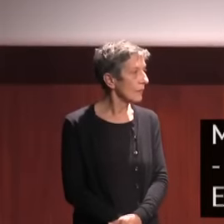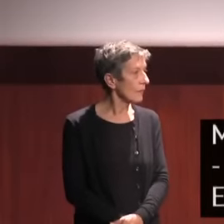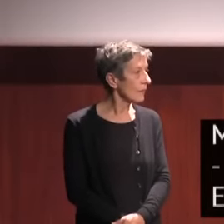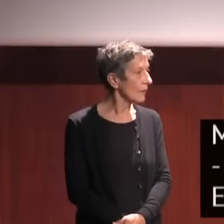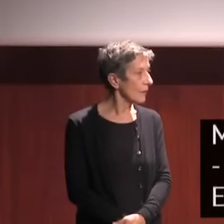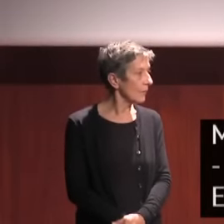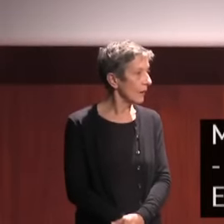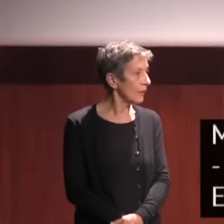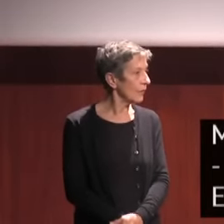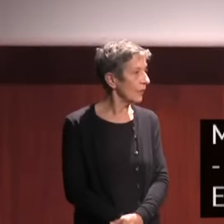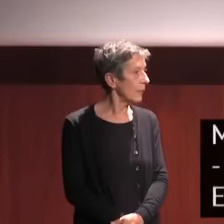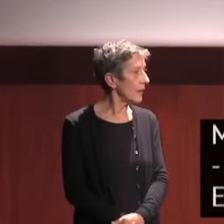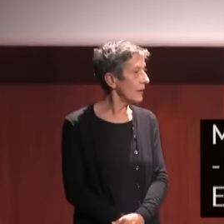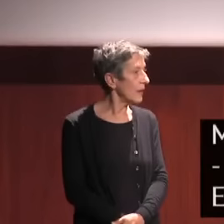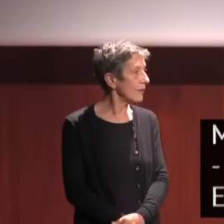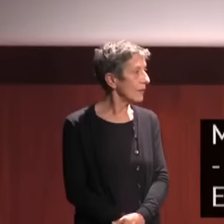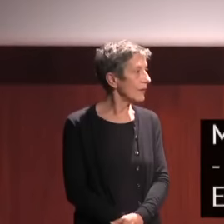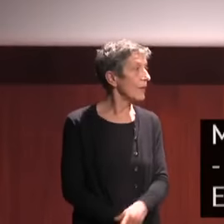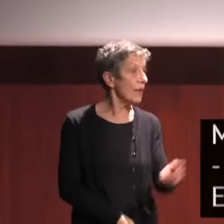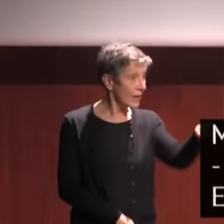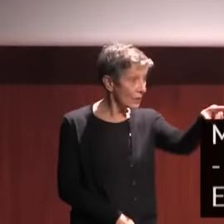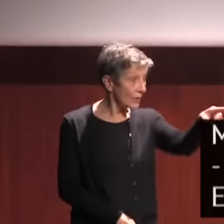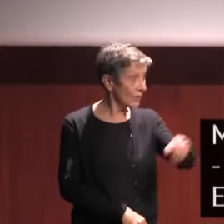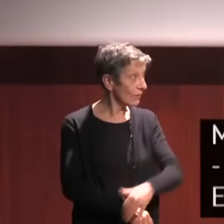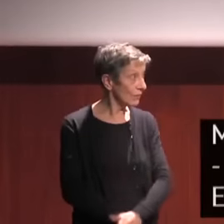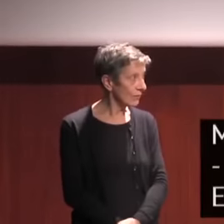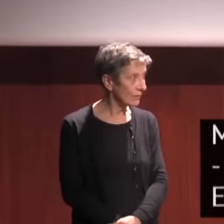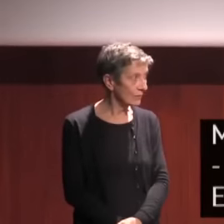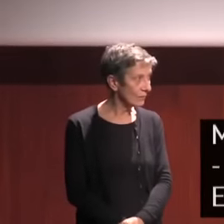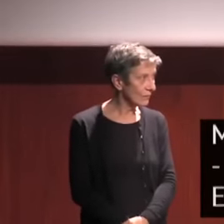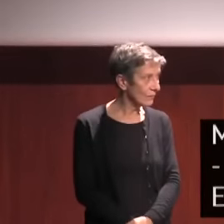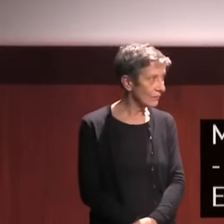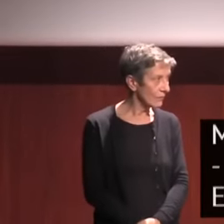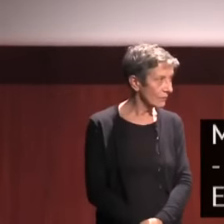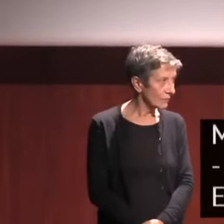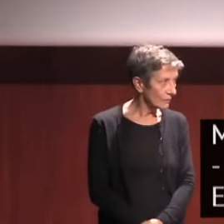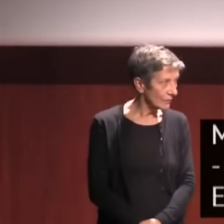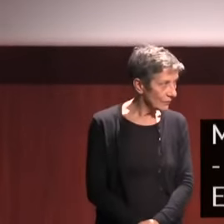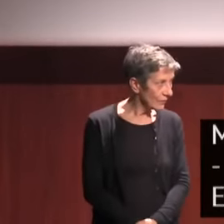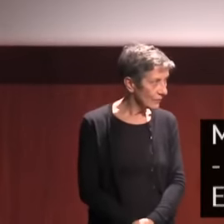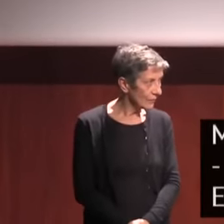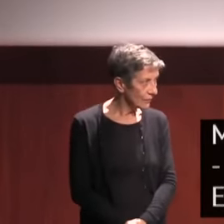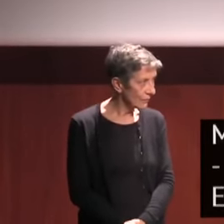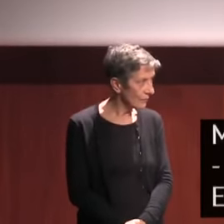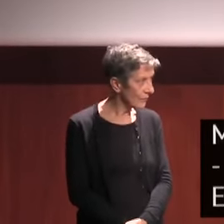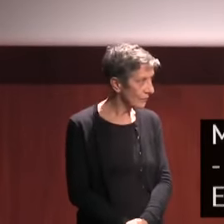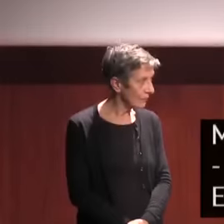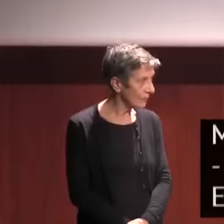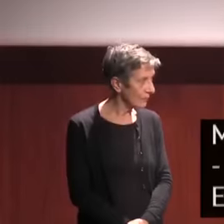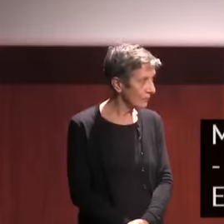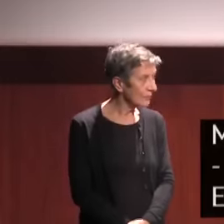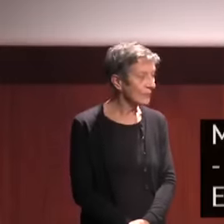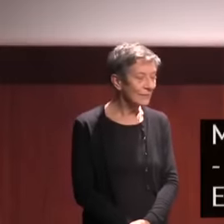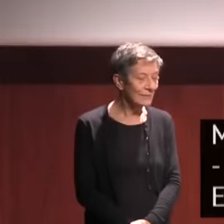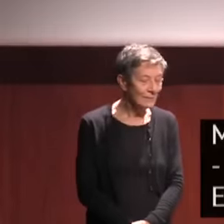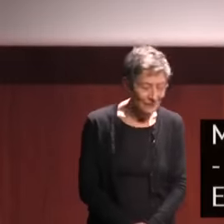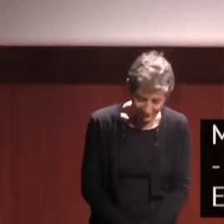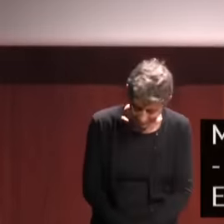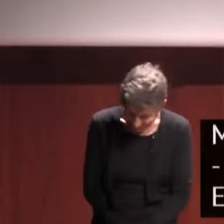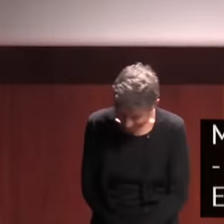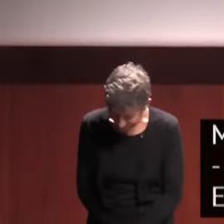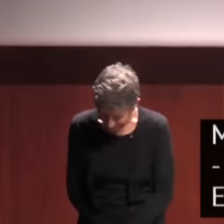Monsieur. Oui. Du coup. Oui, mais il est, je crois qu'il doit se déplacer.